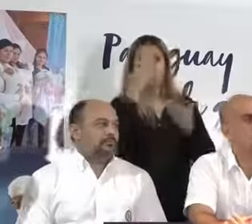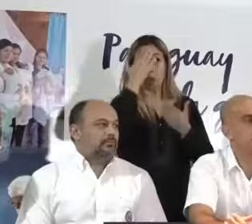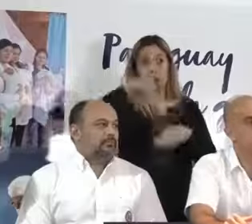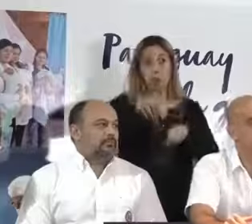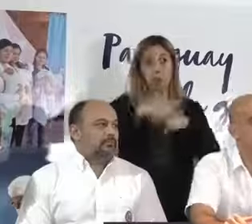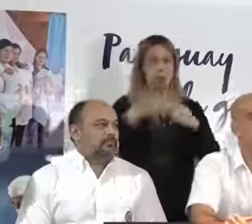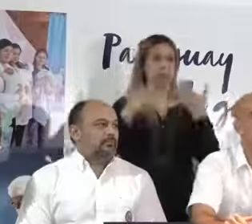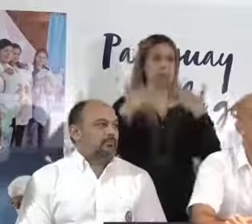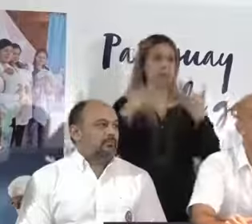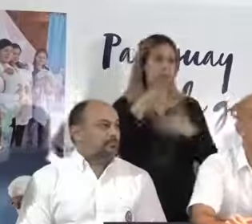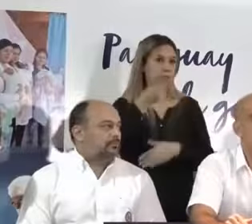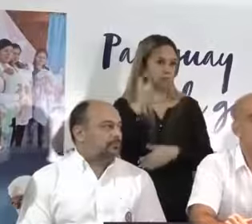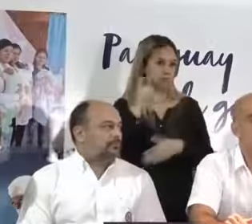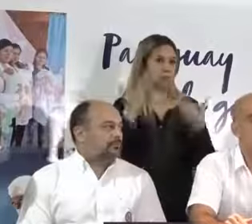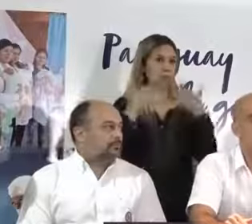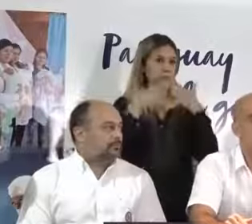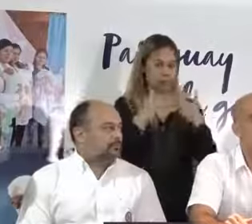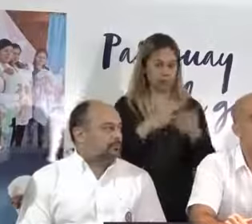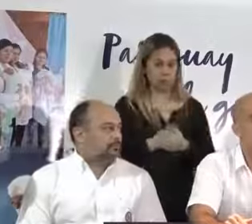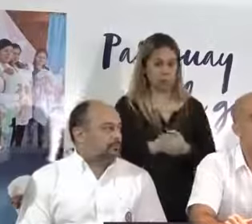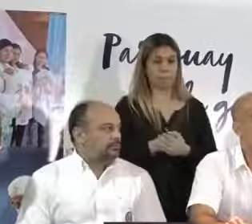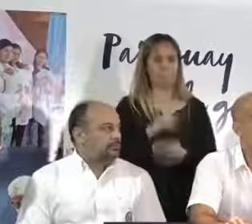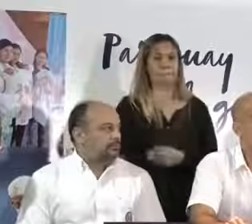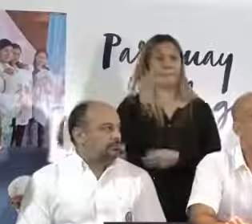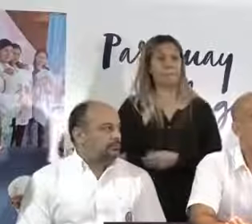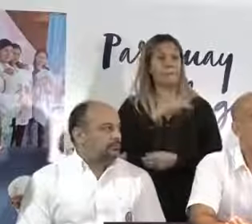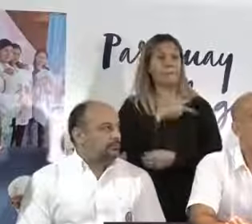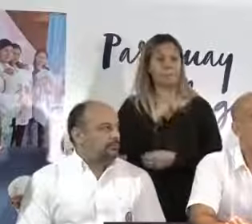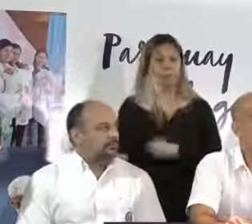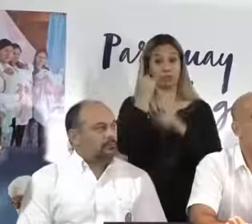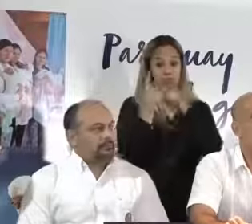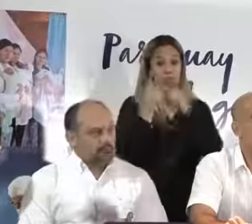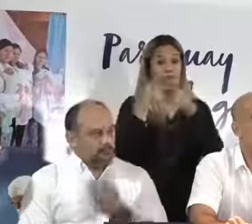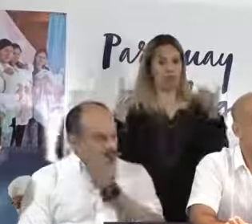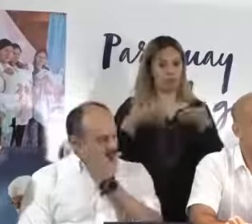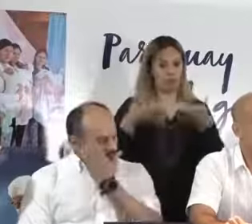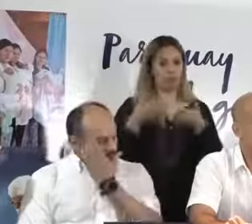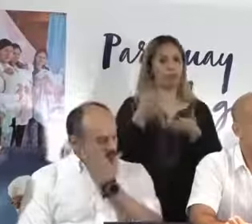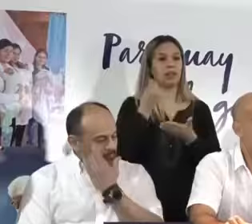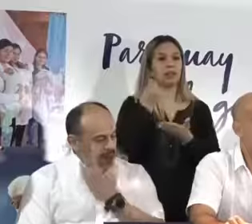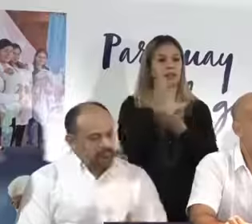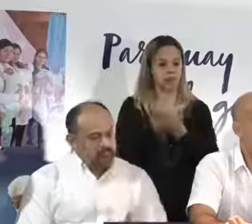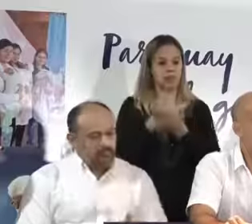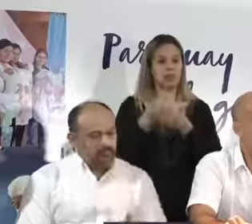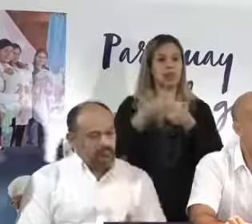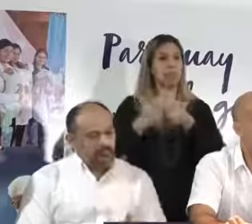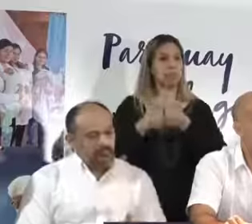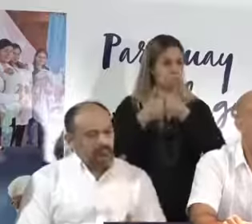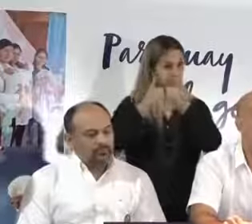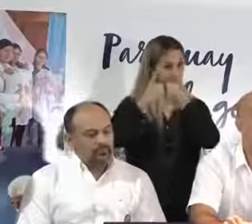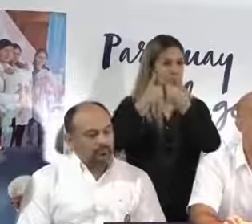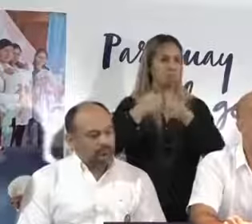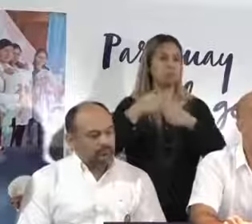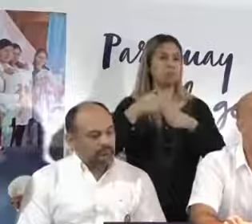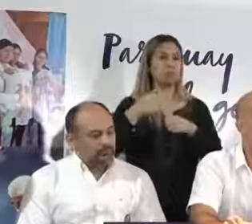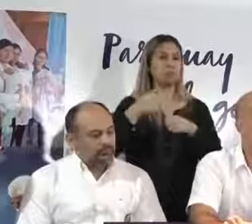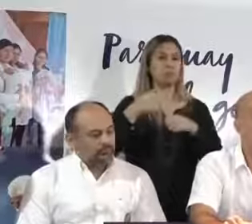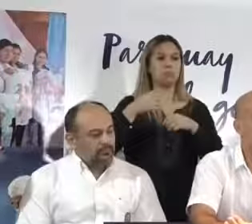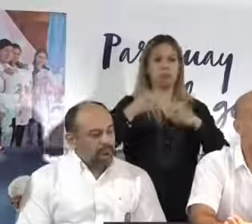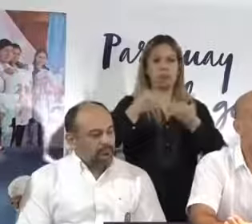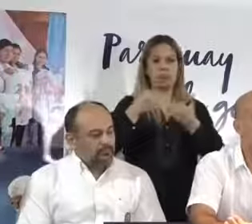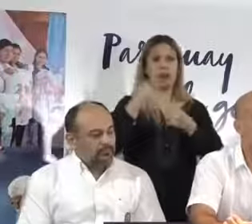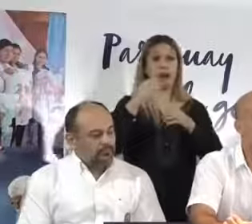sigue transmitiendo? Sí, el paciente se encuentra en este momento en franca mejoría, incluso mejor, digamos, de su